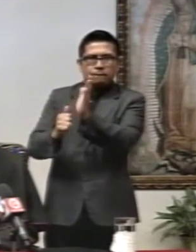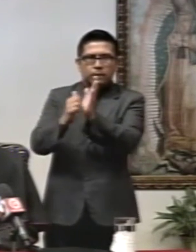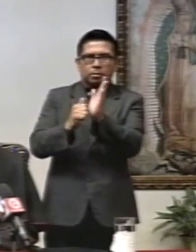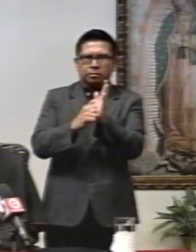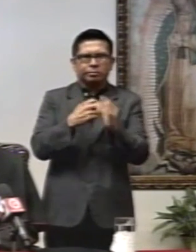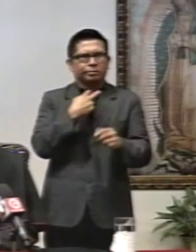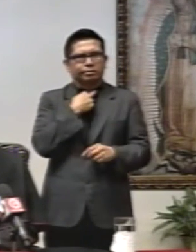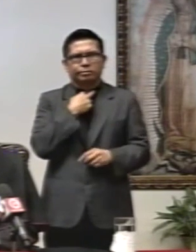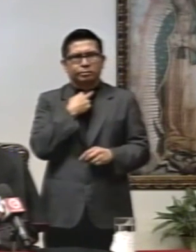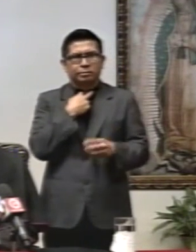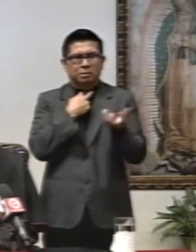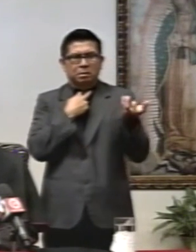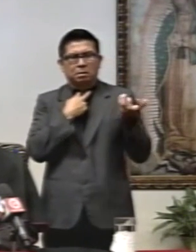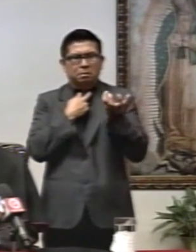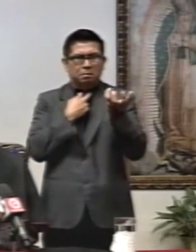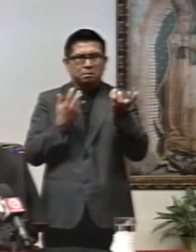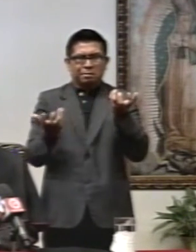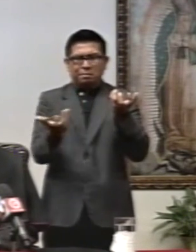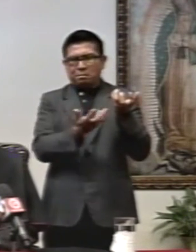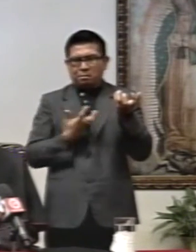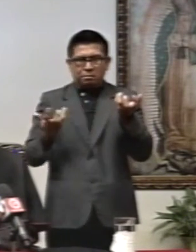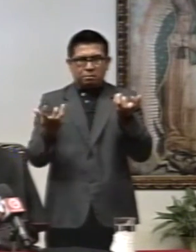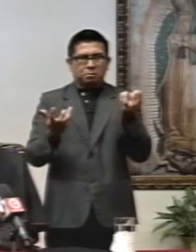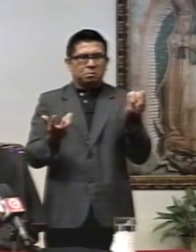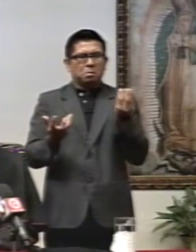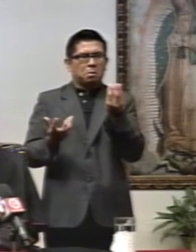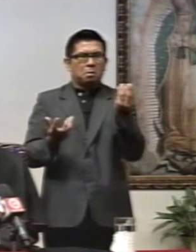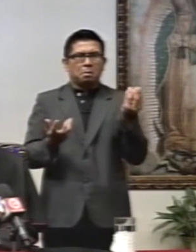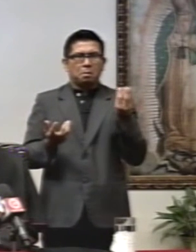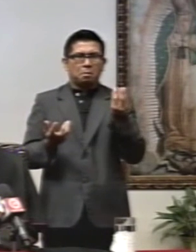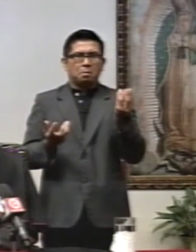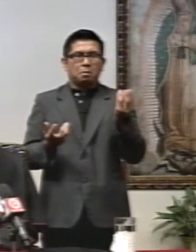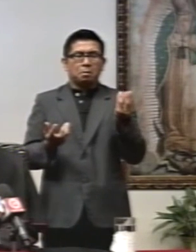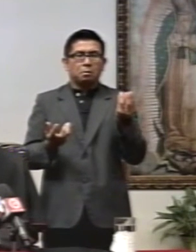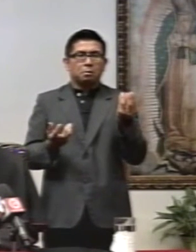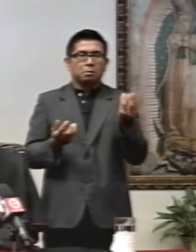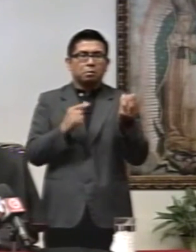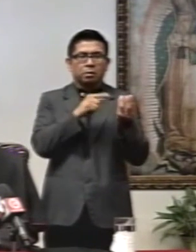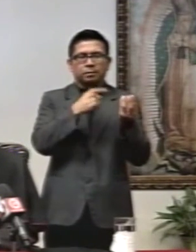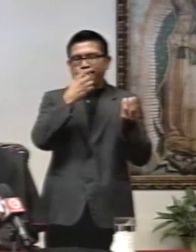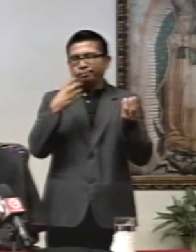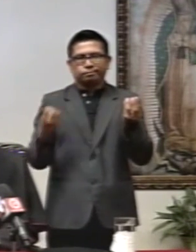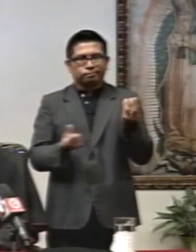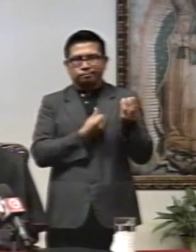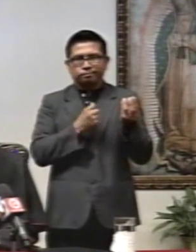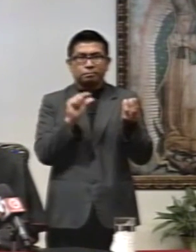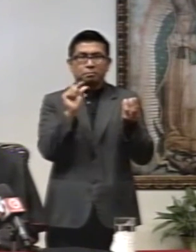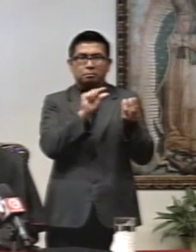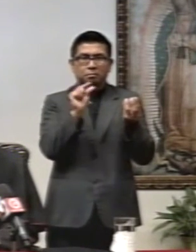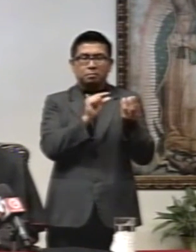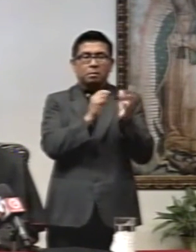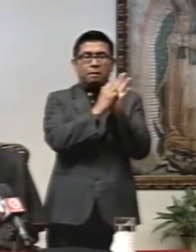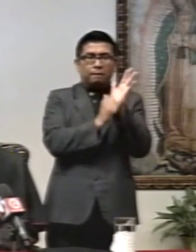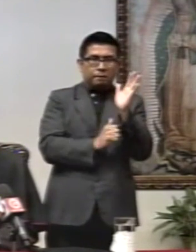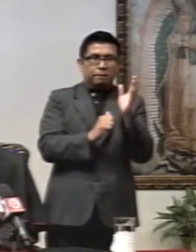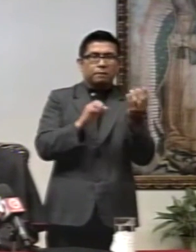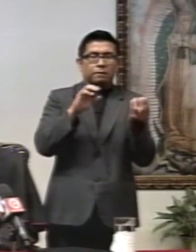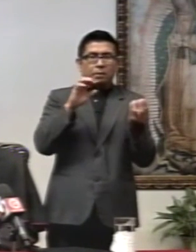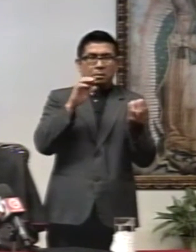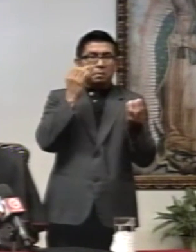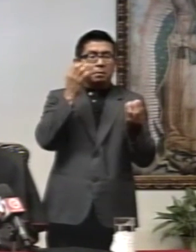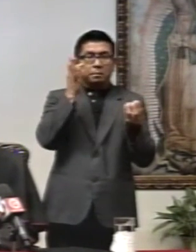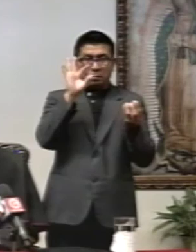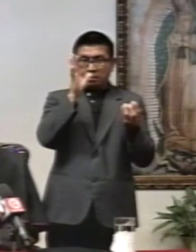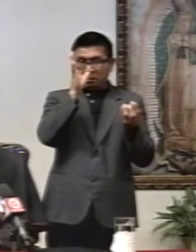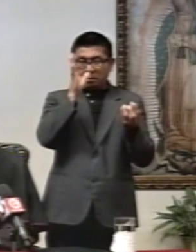y que los demás, con los famosos créditos, tristemente famosos créditos fiscales, no